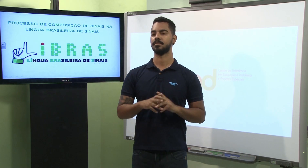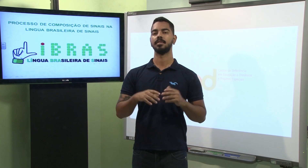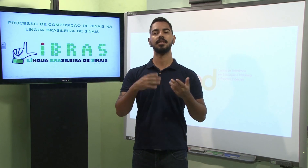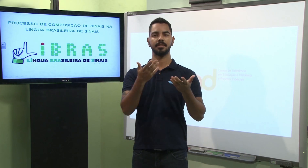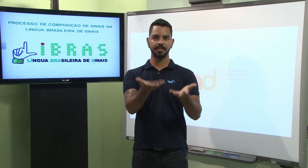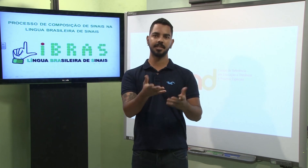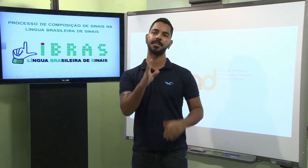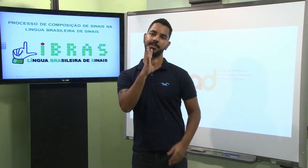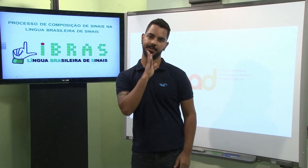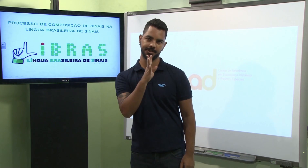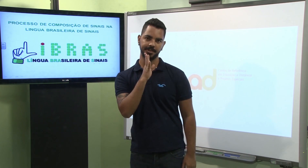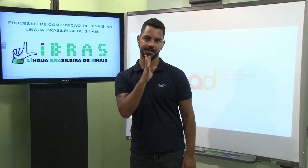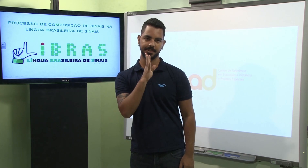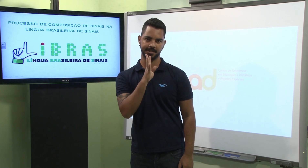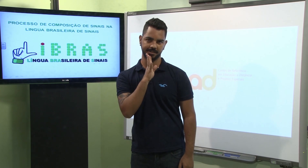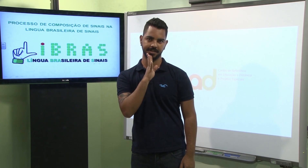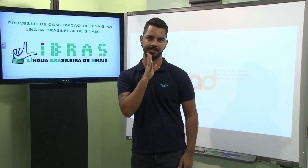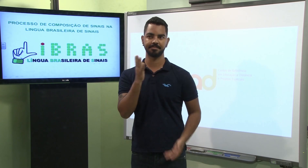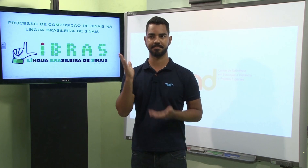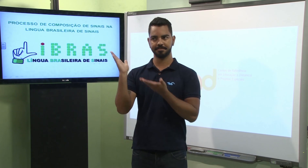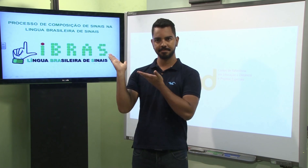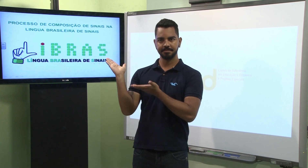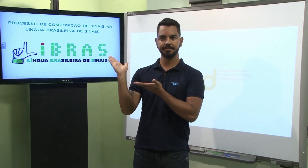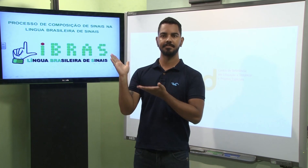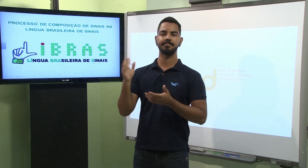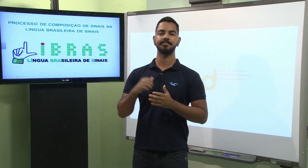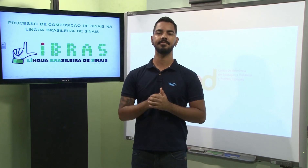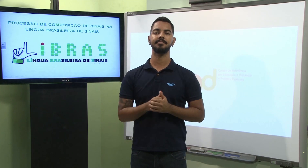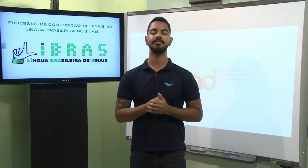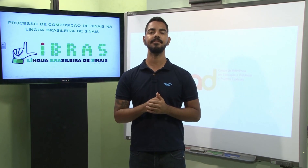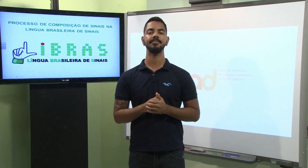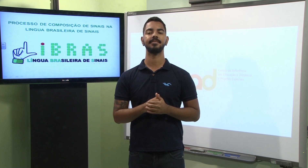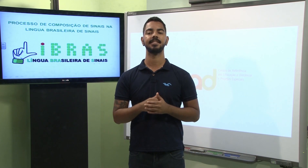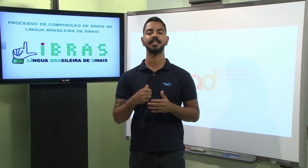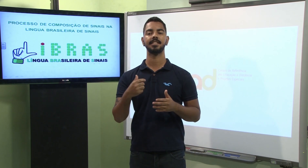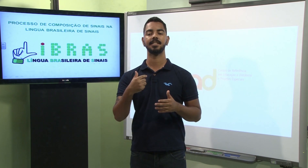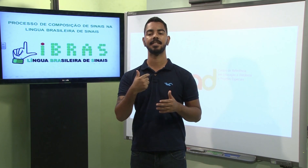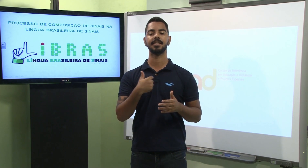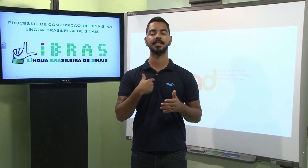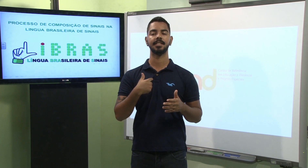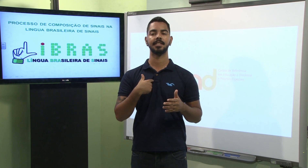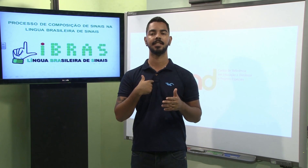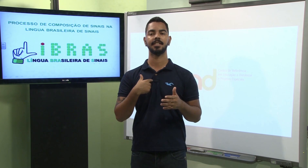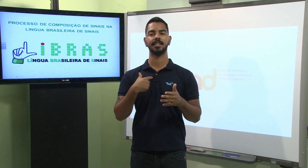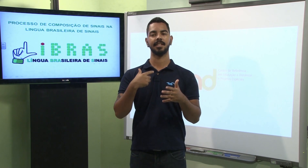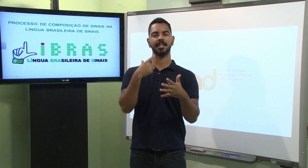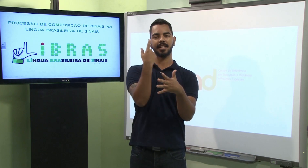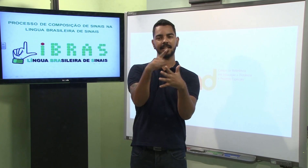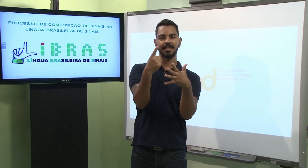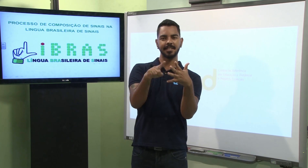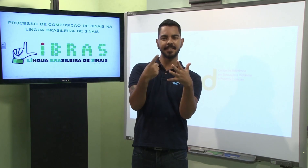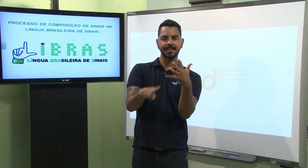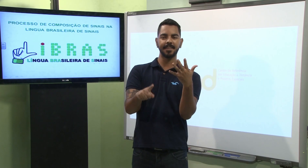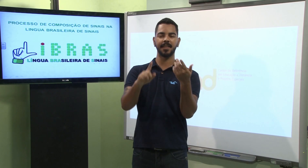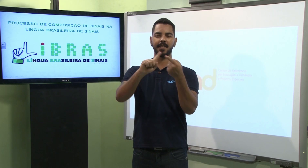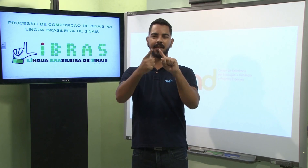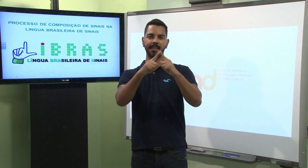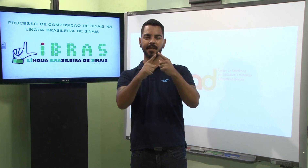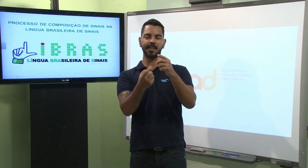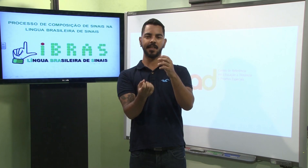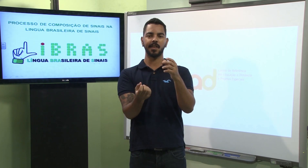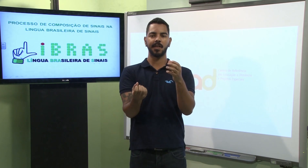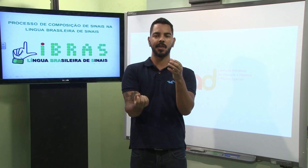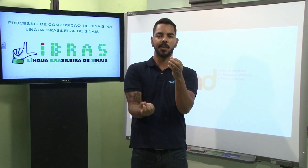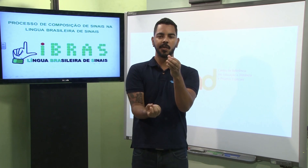sabem, essa composição ou formação ocorre através da execução de algum ou mesmo todos